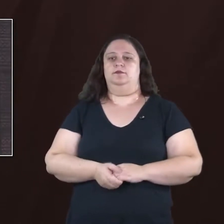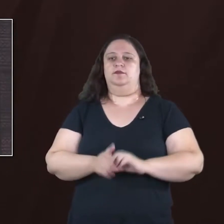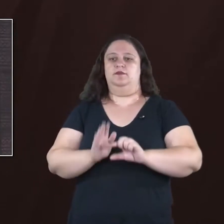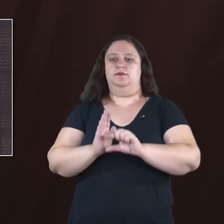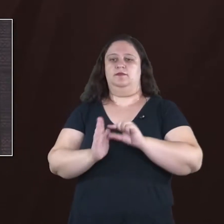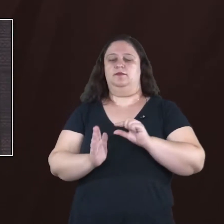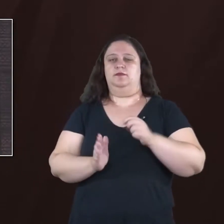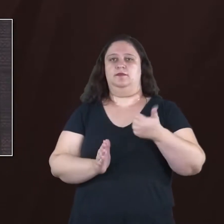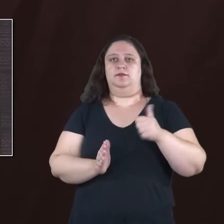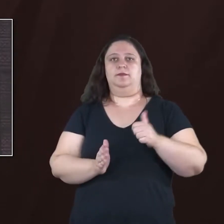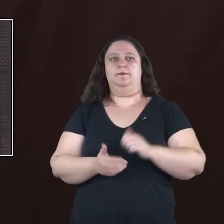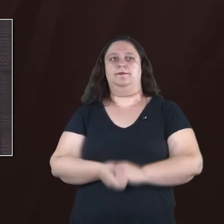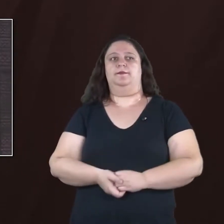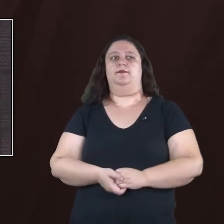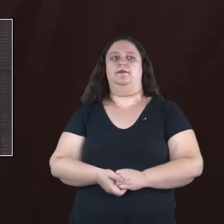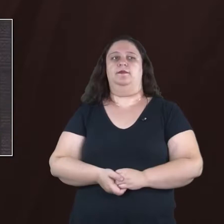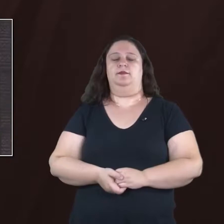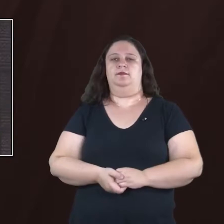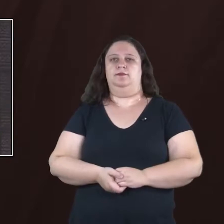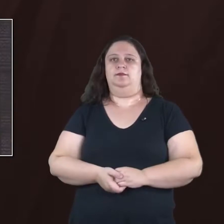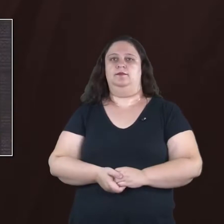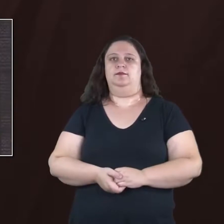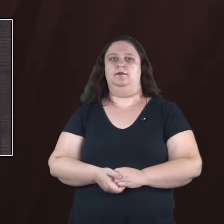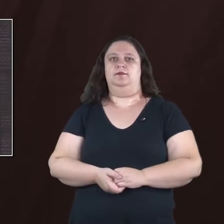Versículo 11.